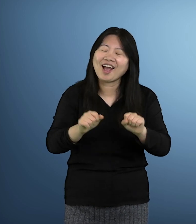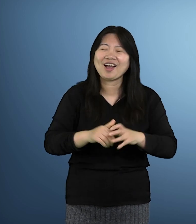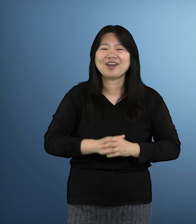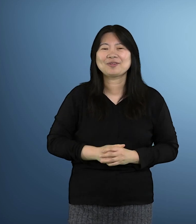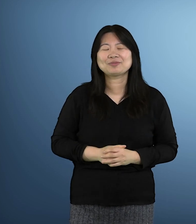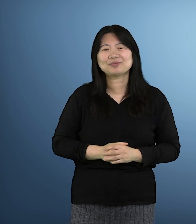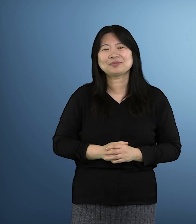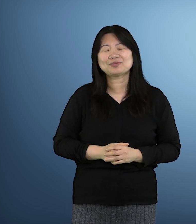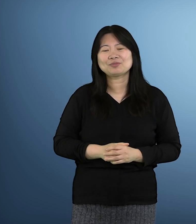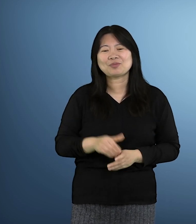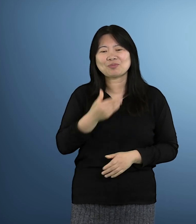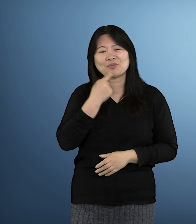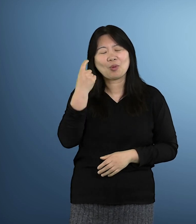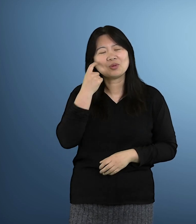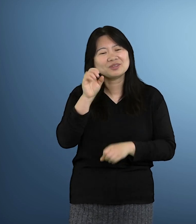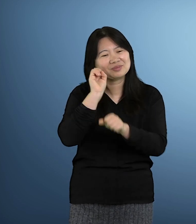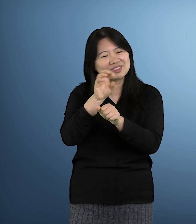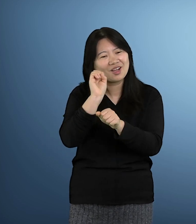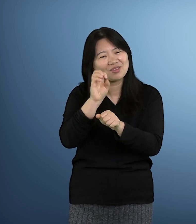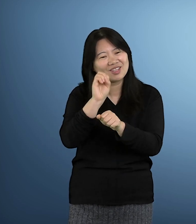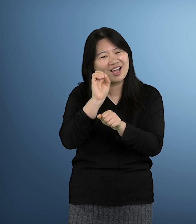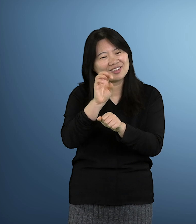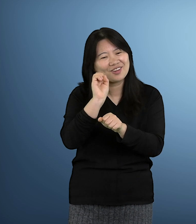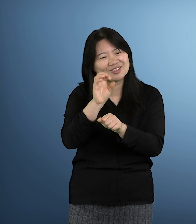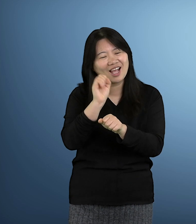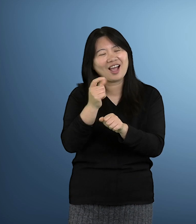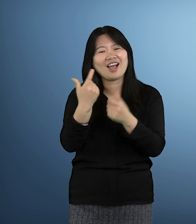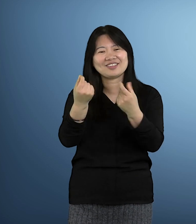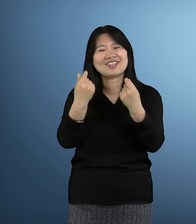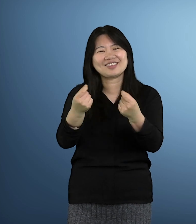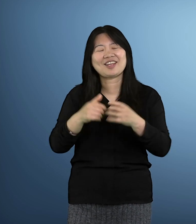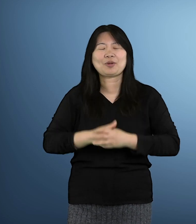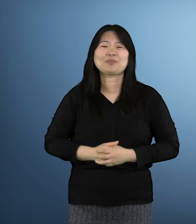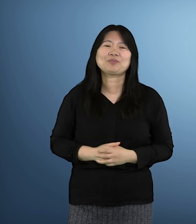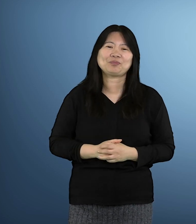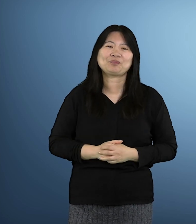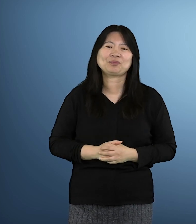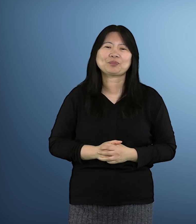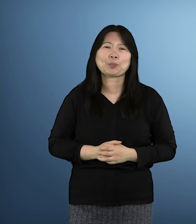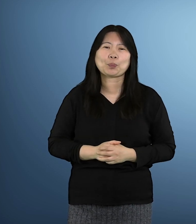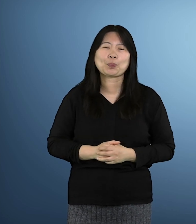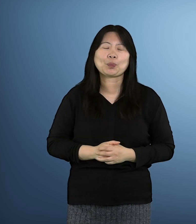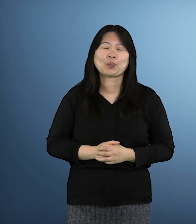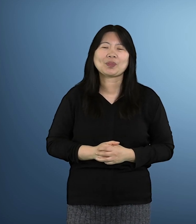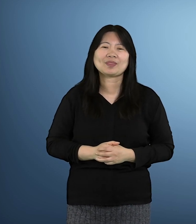같아요. 제가 그때 살지 않아서 표정은 모르겠지만